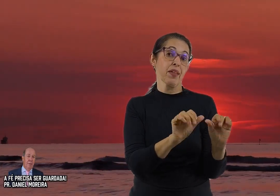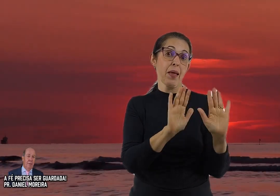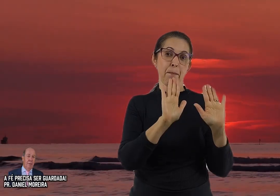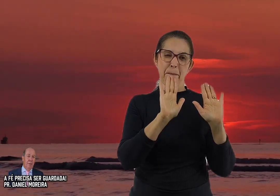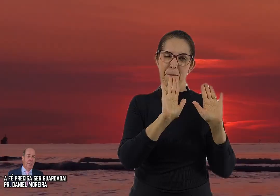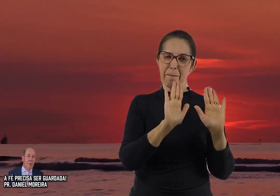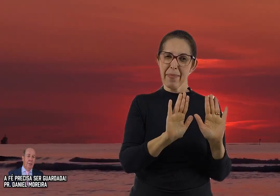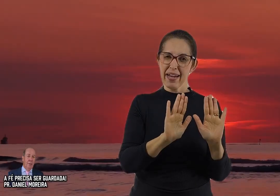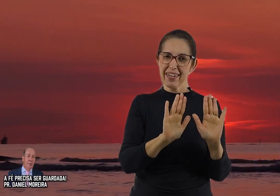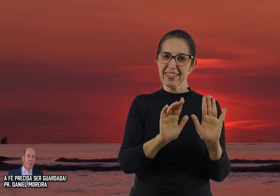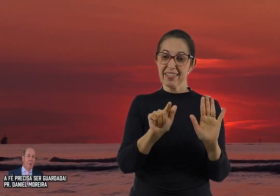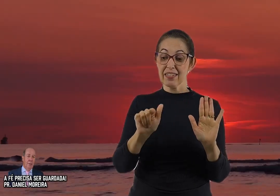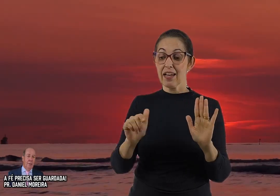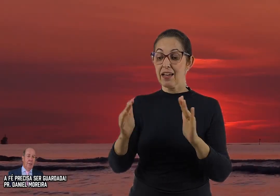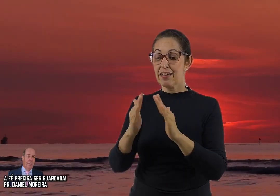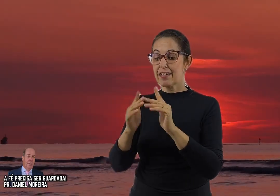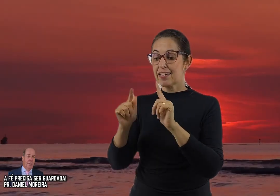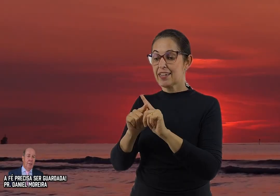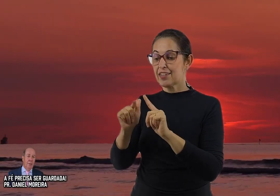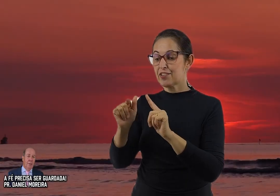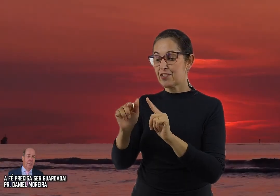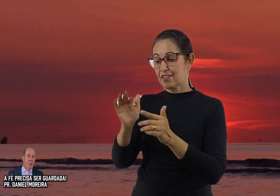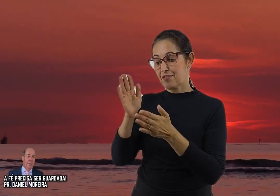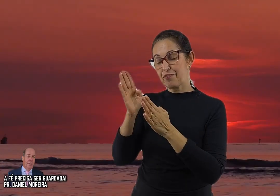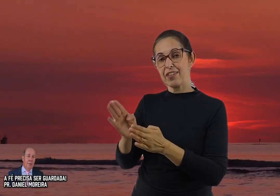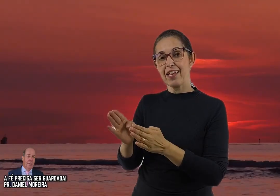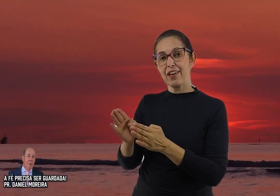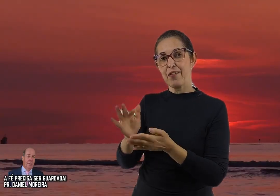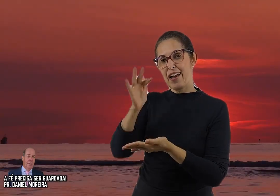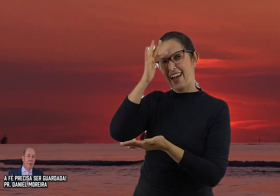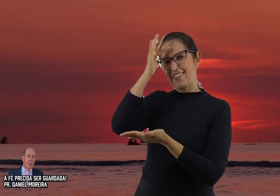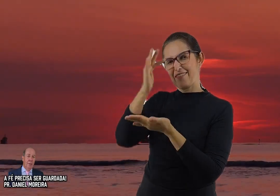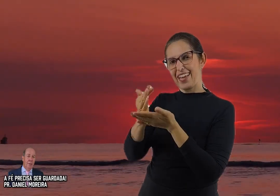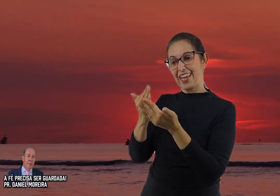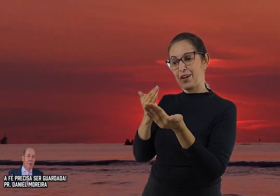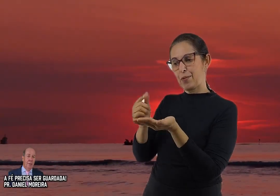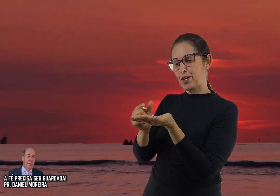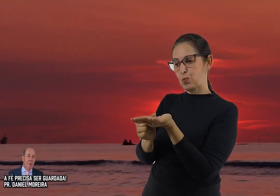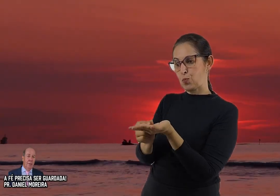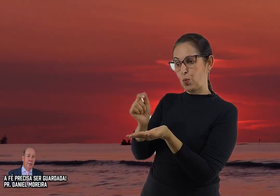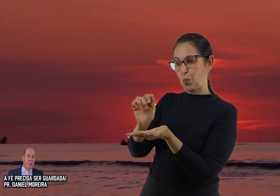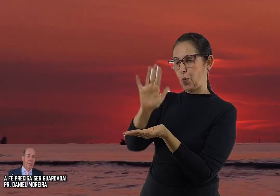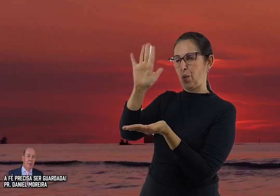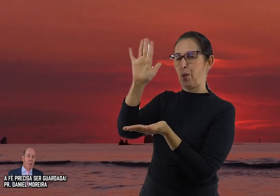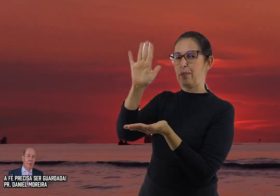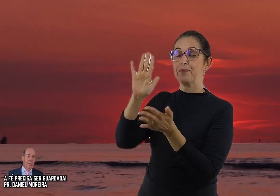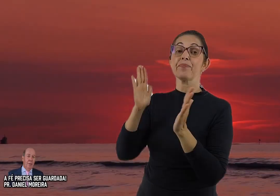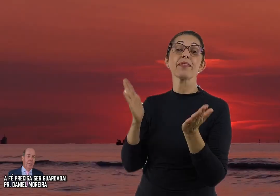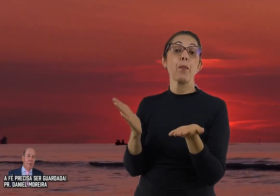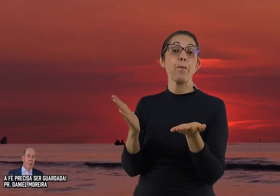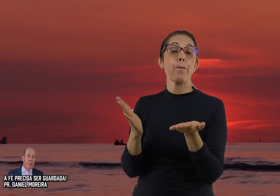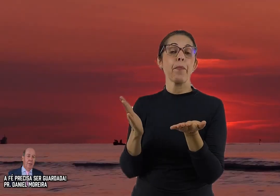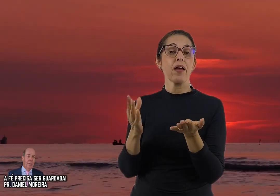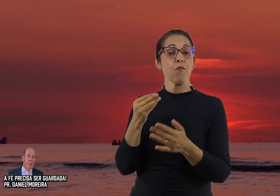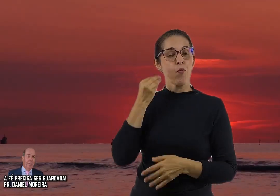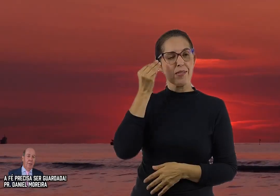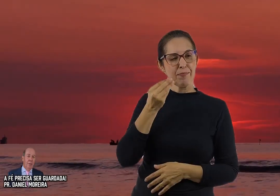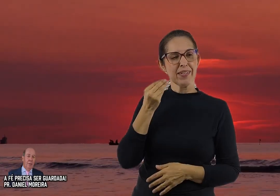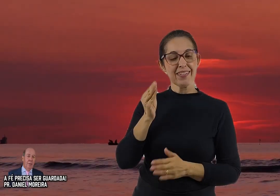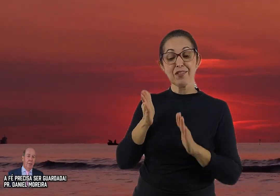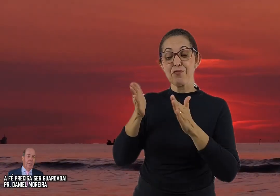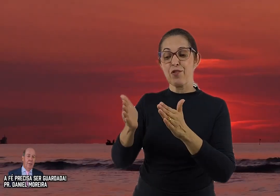mas a fé para a igreja fiel é uma joia. Vou contar aqui uma experiência aqui agora para a igreja